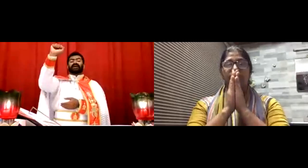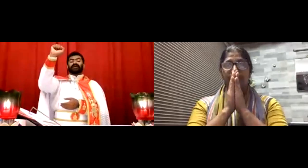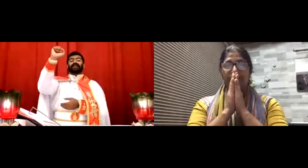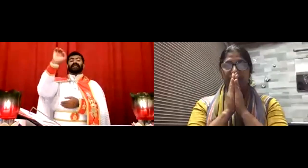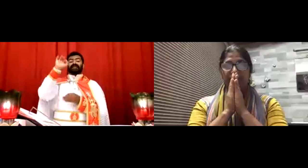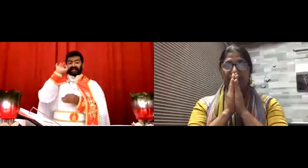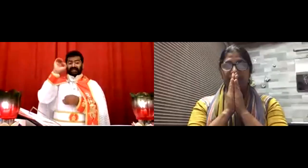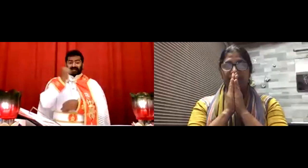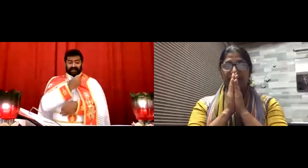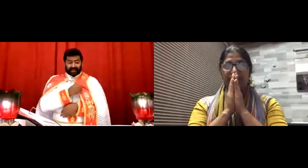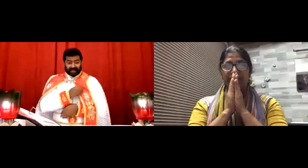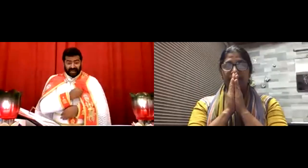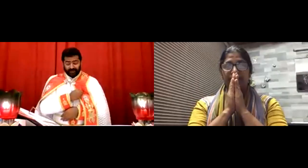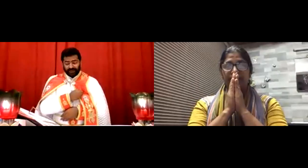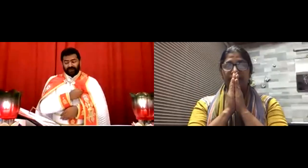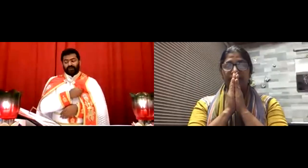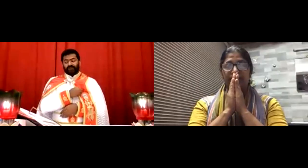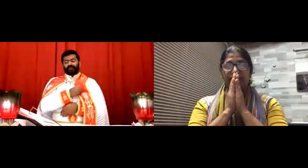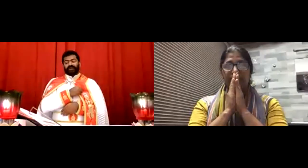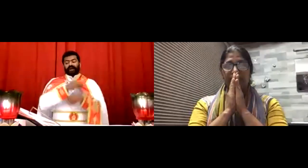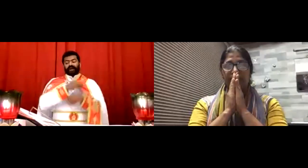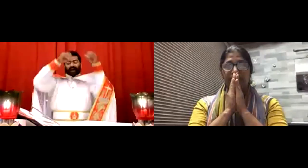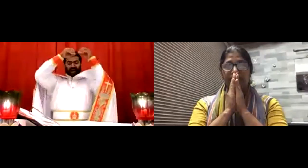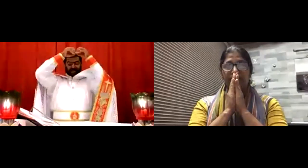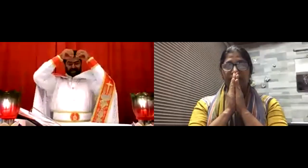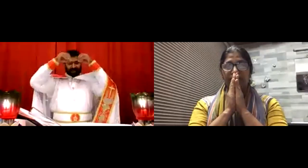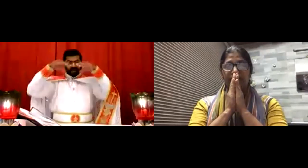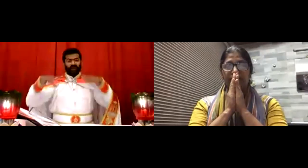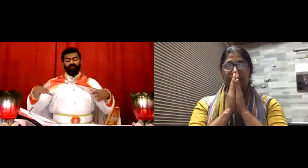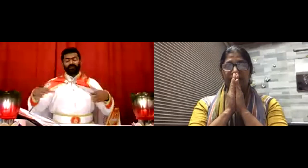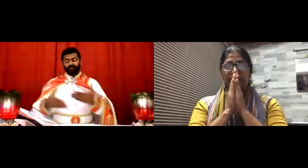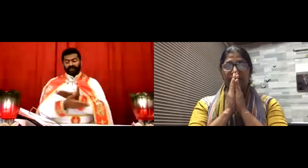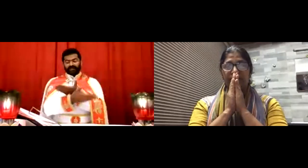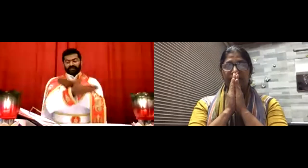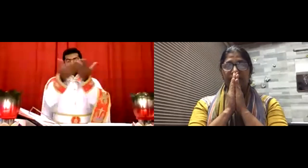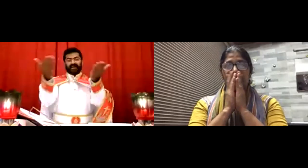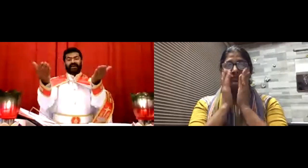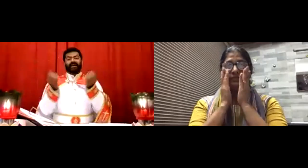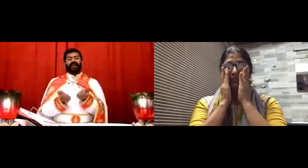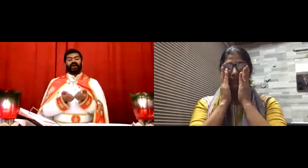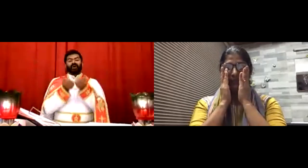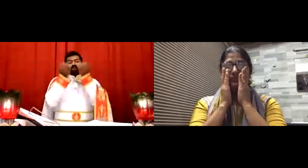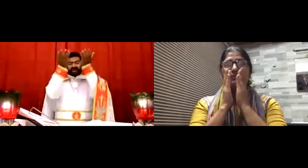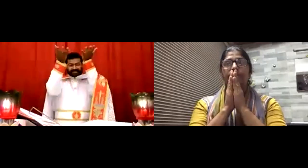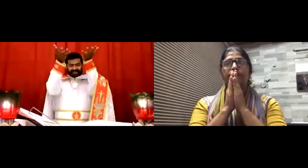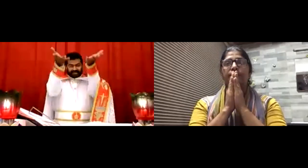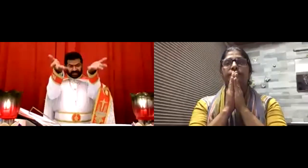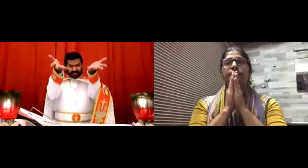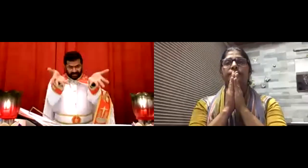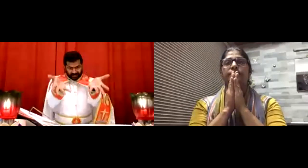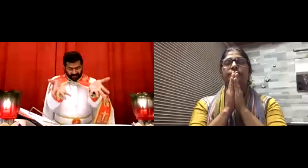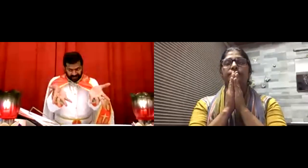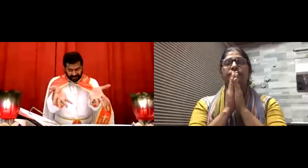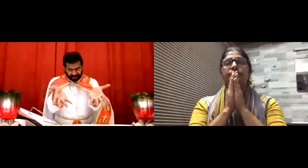അവിടുന്ന് തന്റെ കാരുണ്യവും അനുഗ്രഹവും നിങ്ങളിൽ